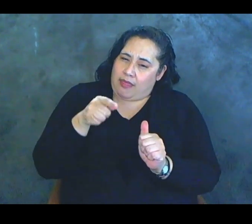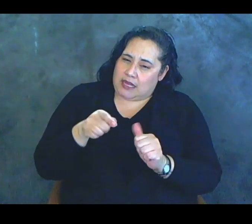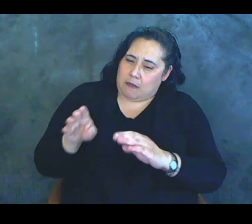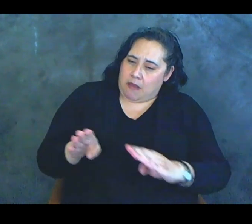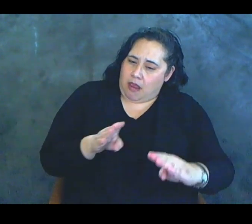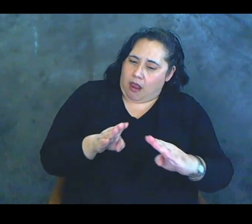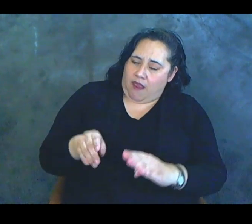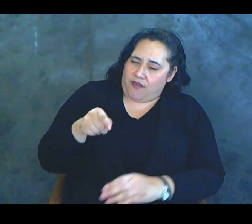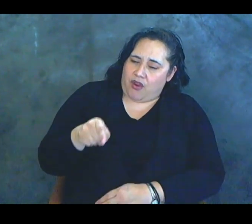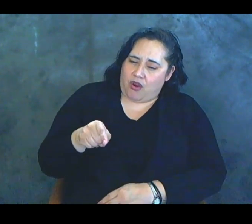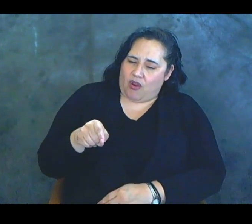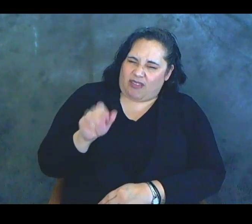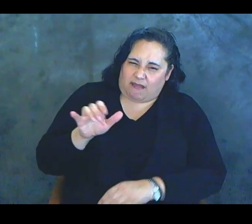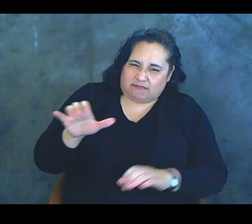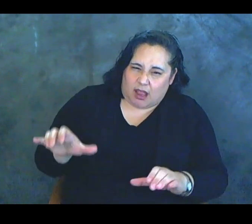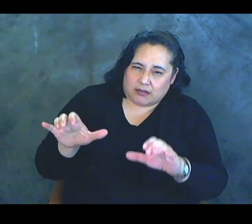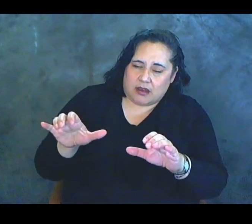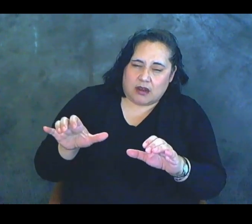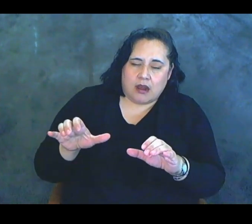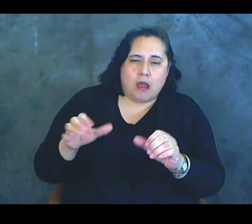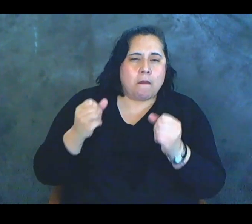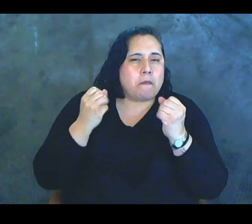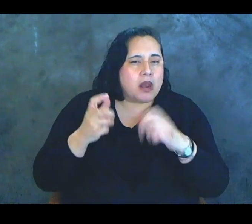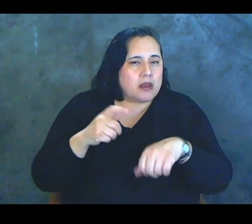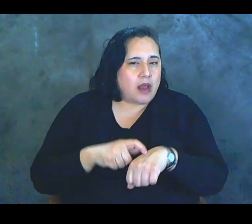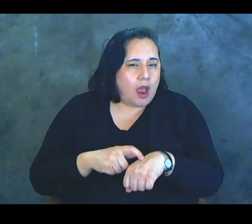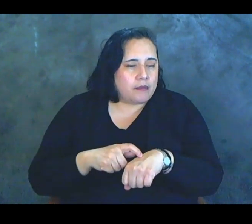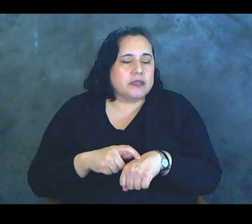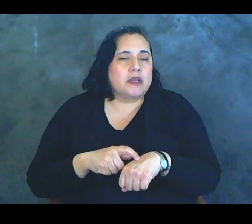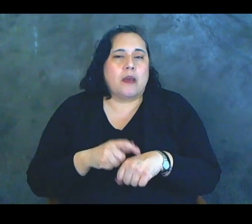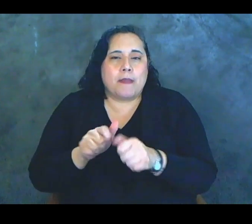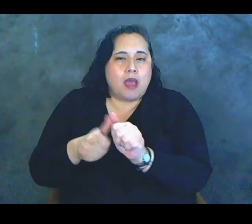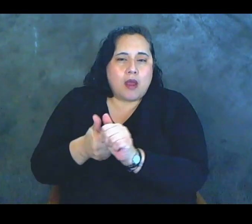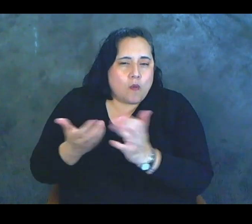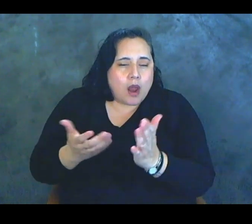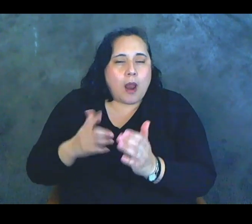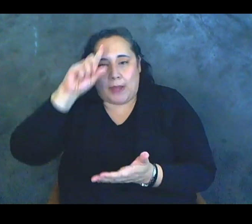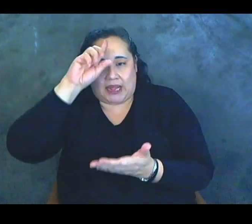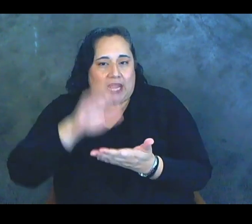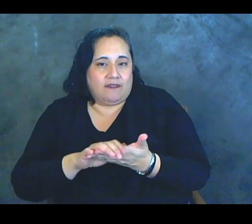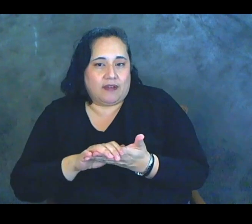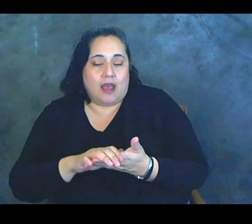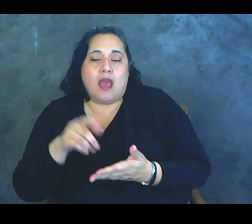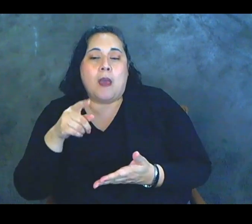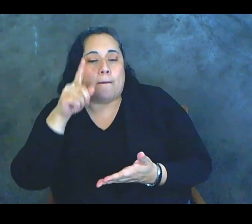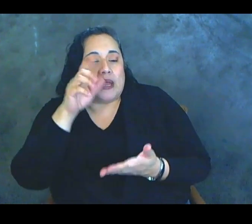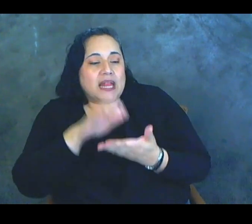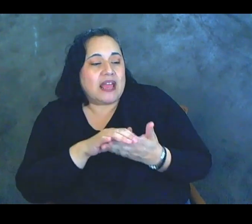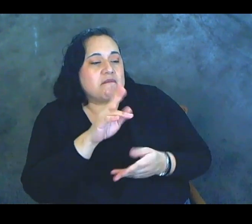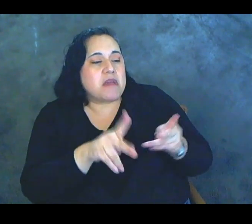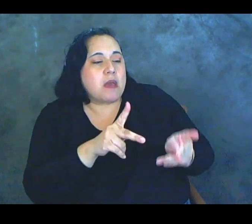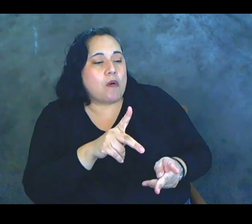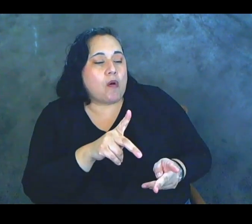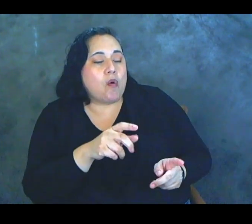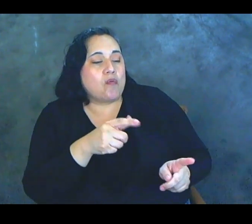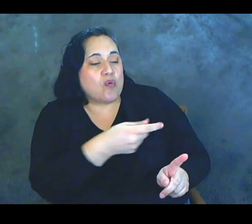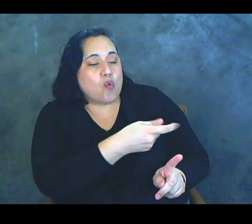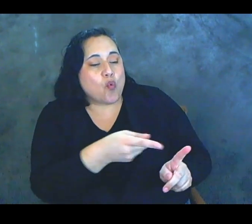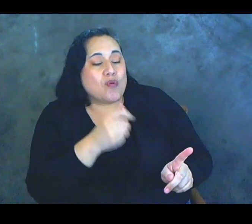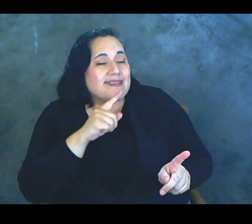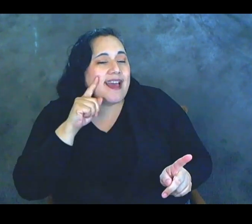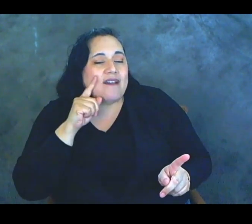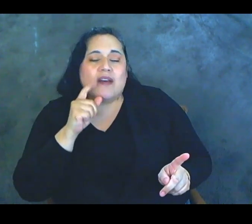es a menudo la creencia que las personas sordas son incapaces de comprender